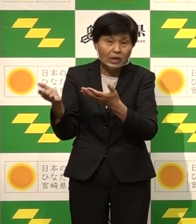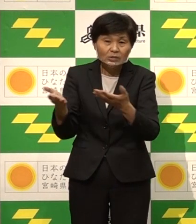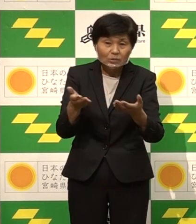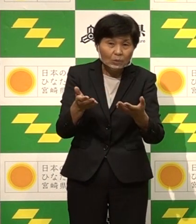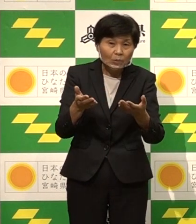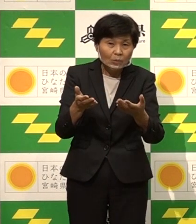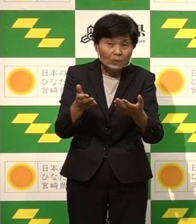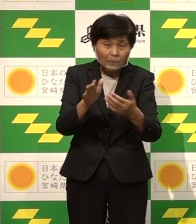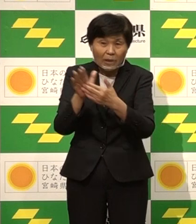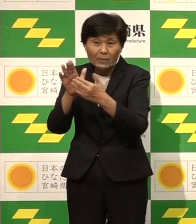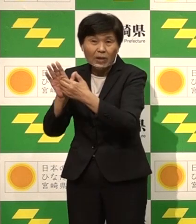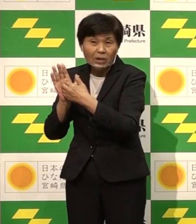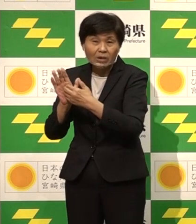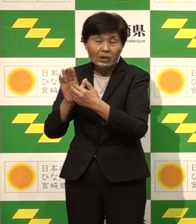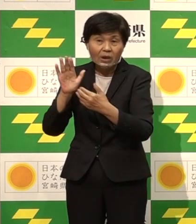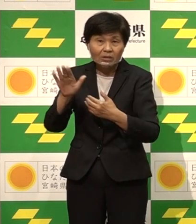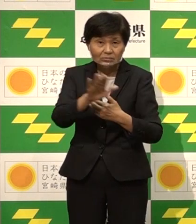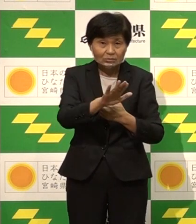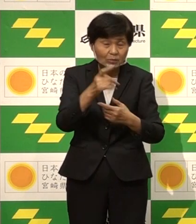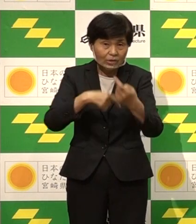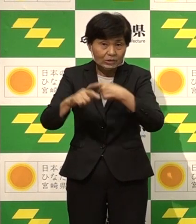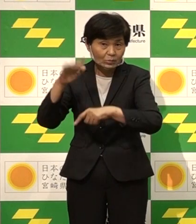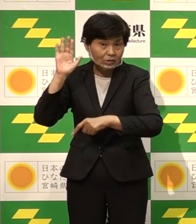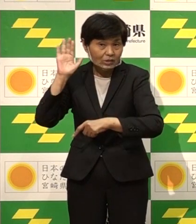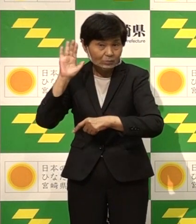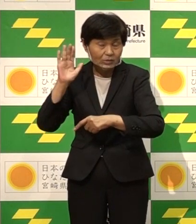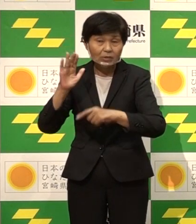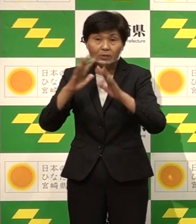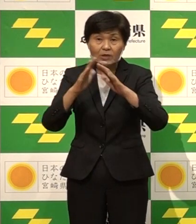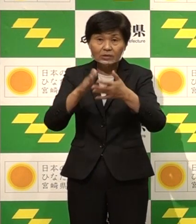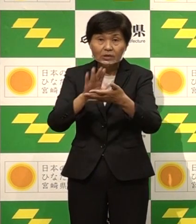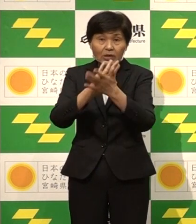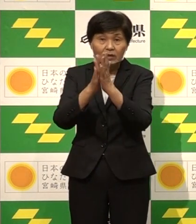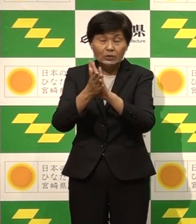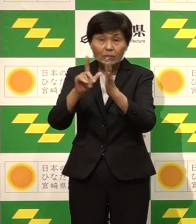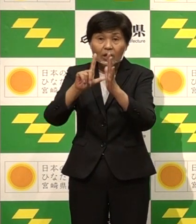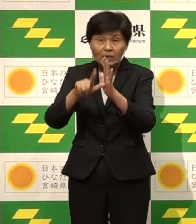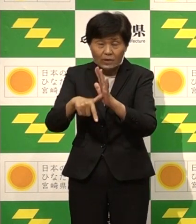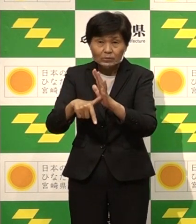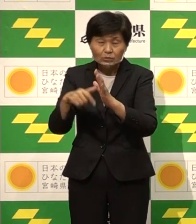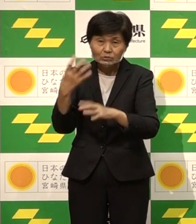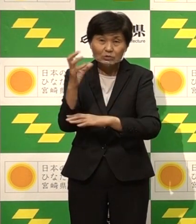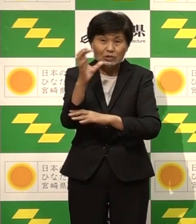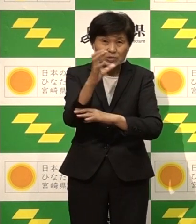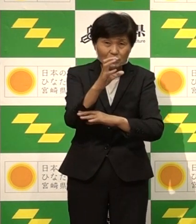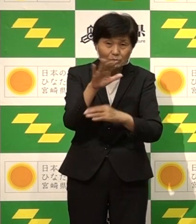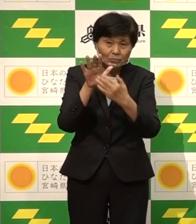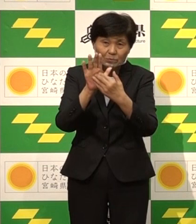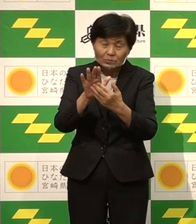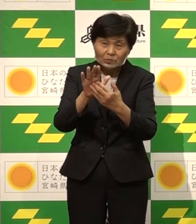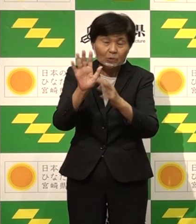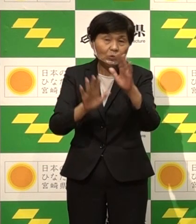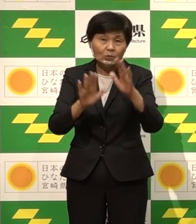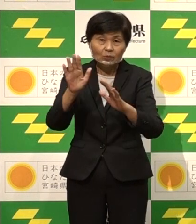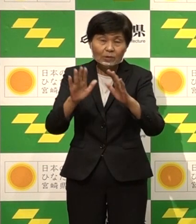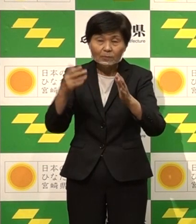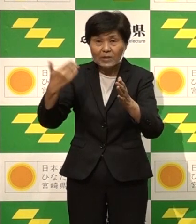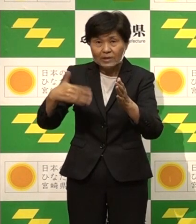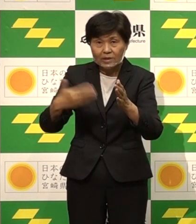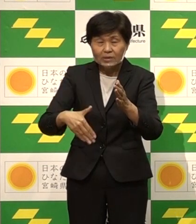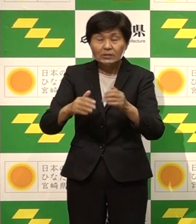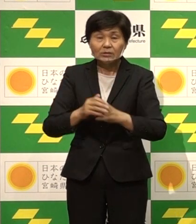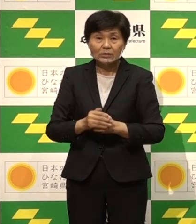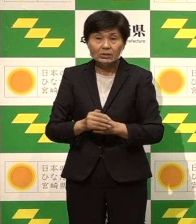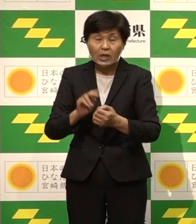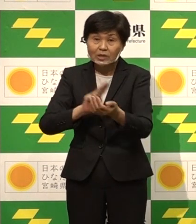ことを言われております。本県でそういうような事例が今多発しているような状況ということではありませんが、医療の逼